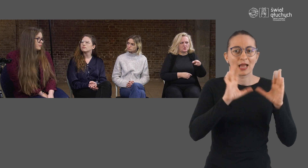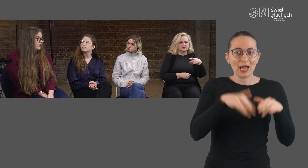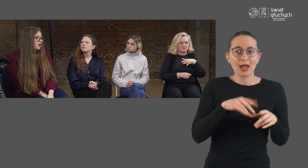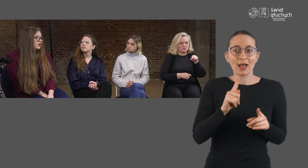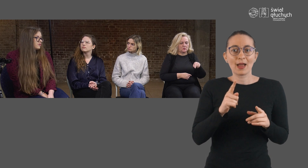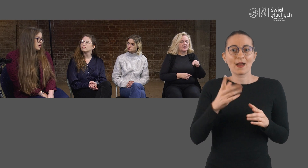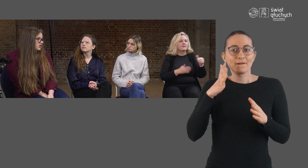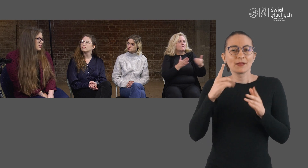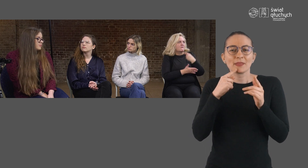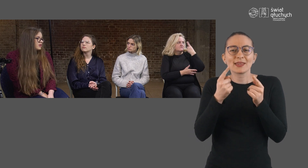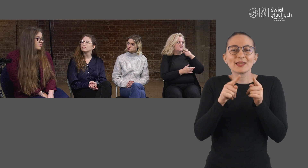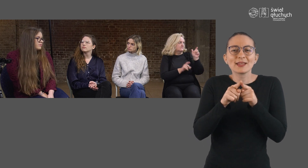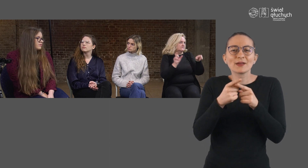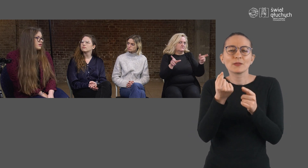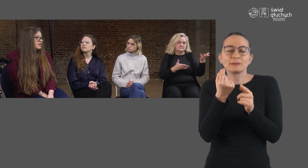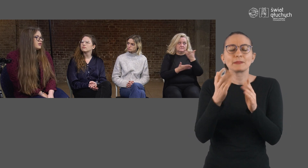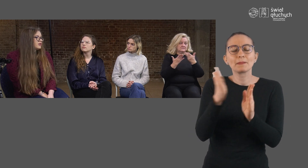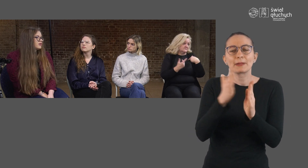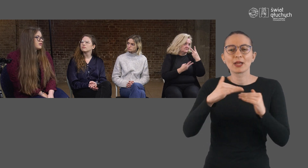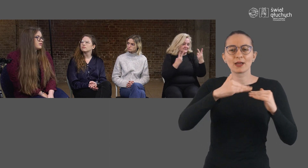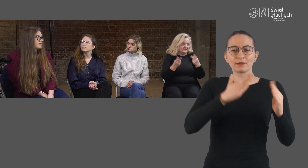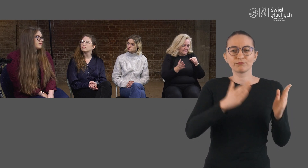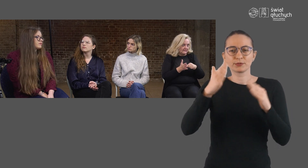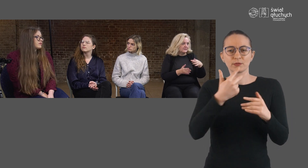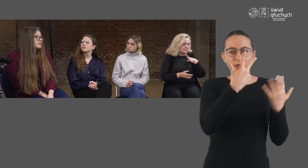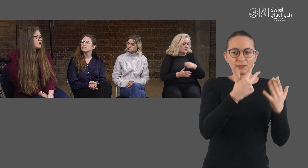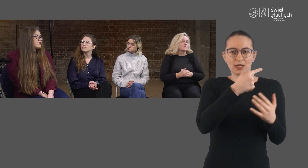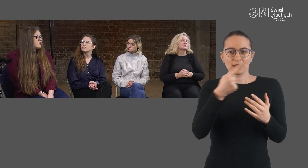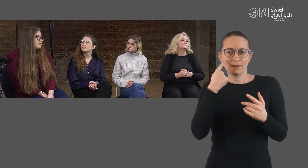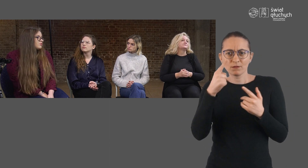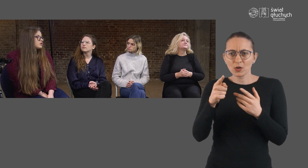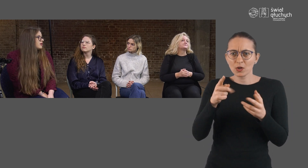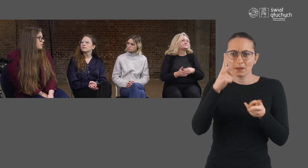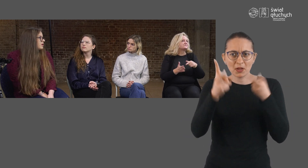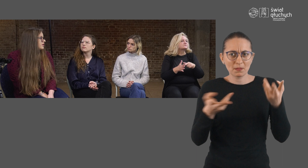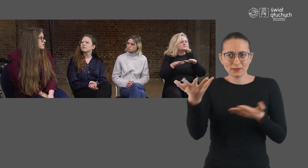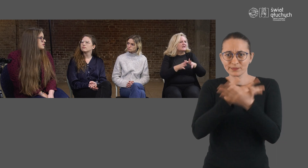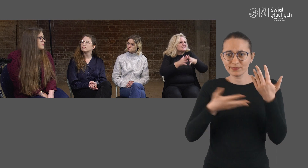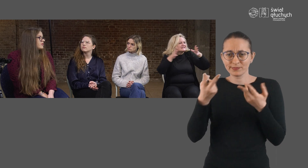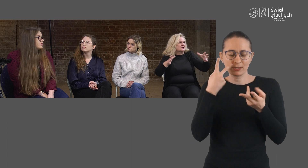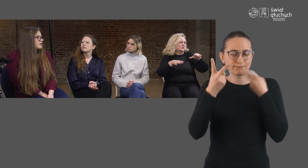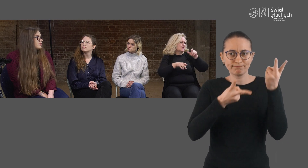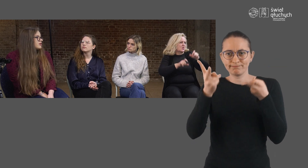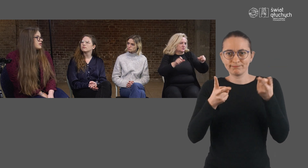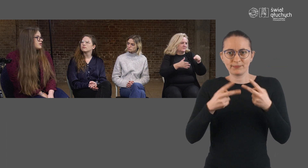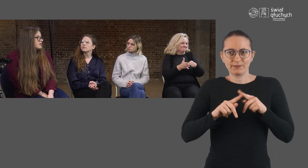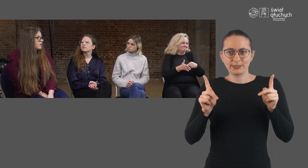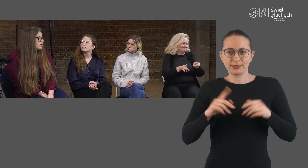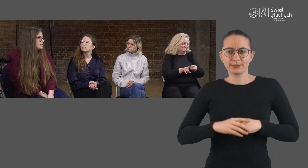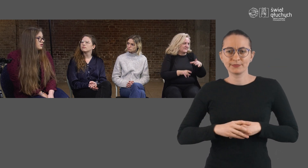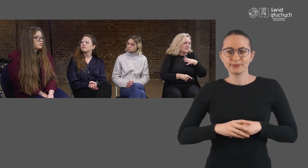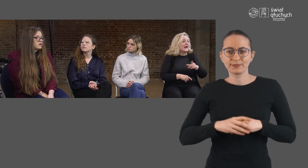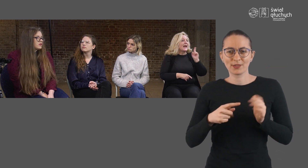nowe twarze dla mnie i duża grupa też.